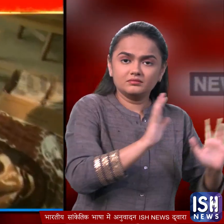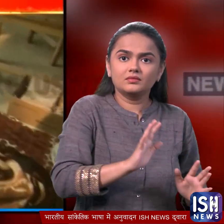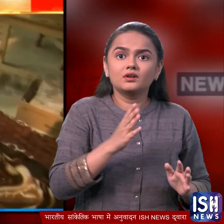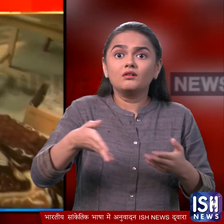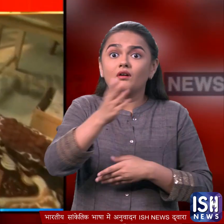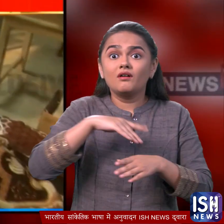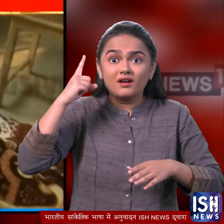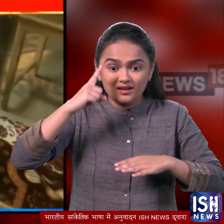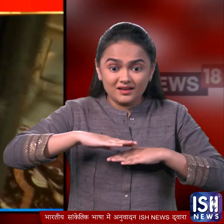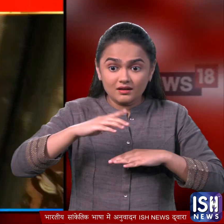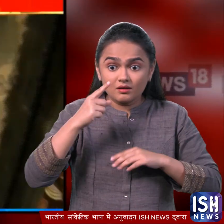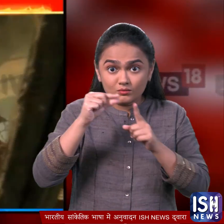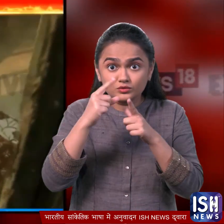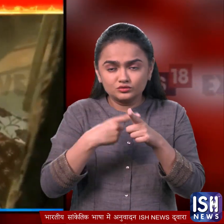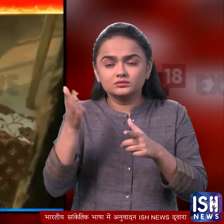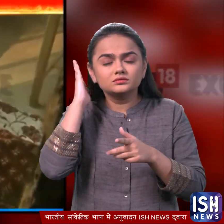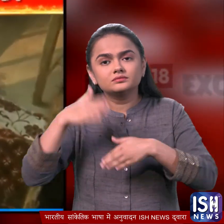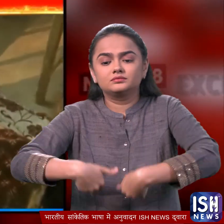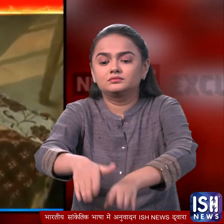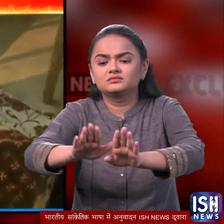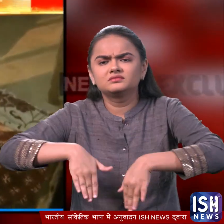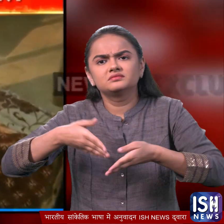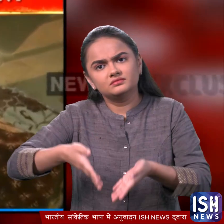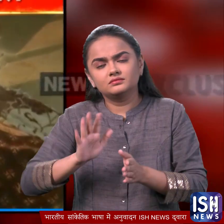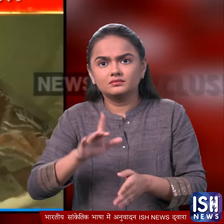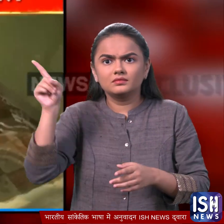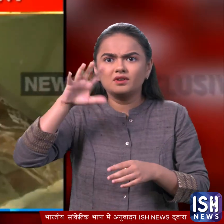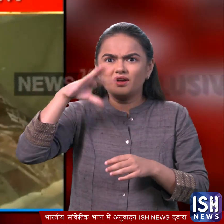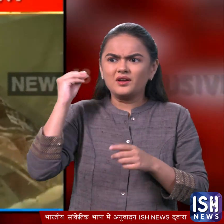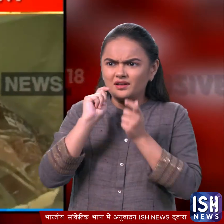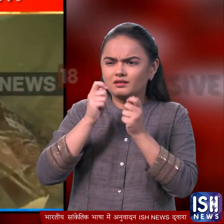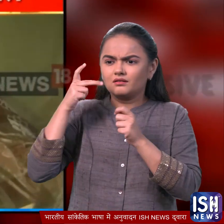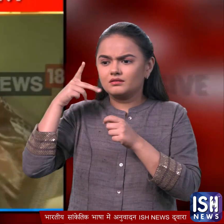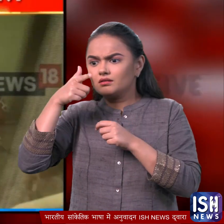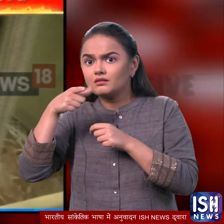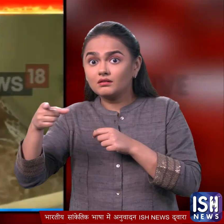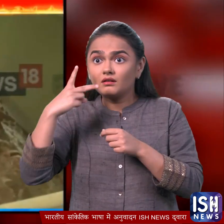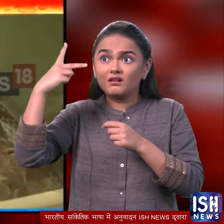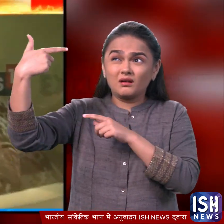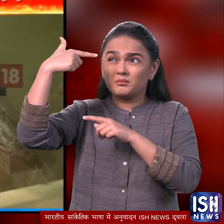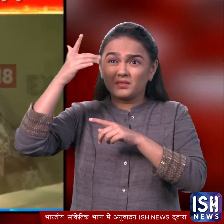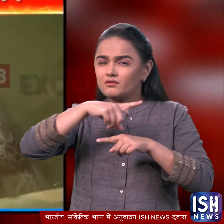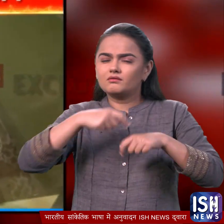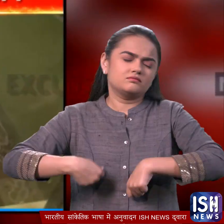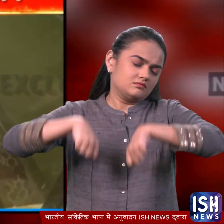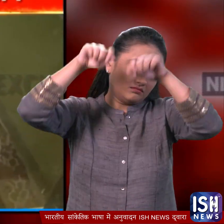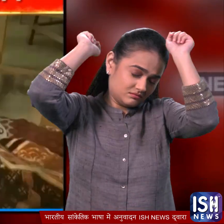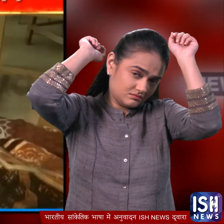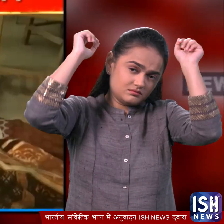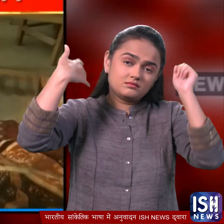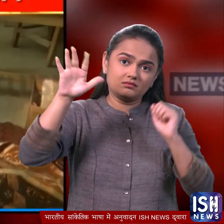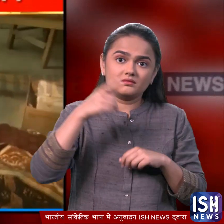लिए फर्श पर ही लेटने का इंतजाम भी किया गया। मीडिया के कैमरे जब एक शीशे के बाहर से उनकी तस्वीरें लेने लगे तो उन्होंने एक कंबल से अपना चेहरा ढक